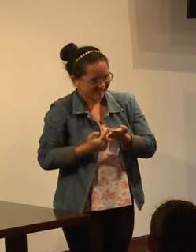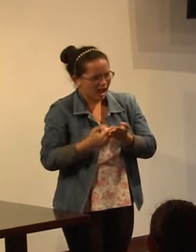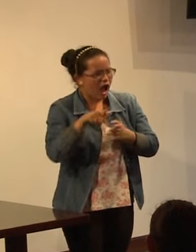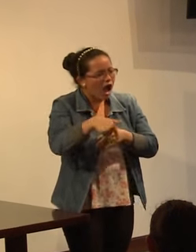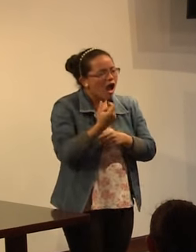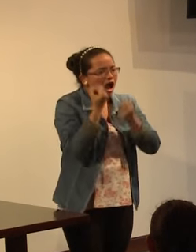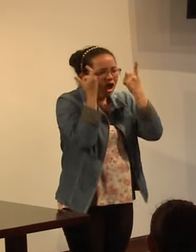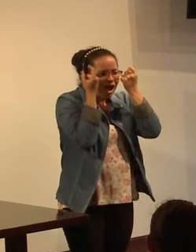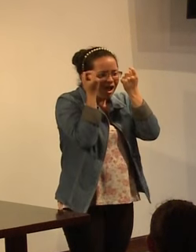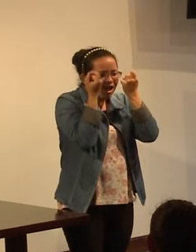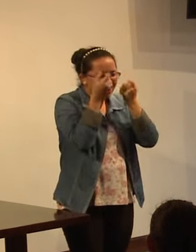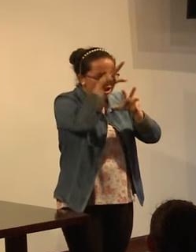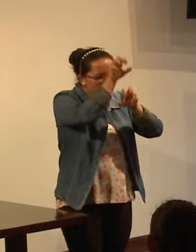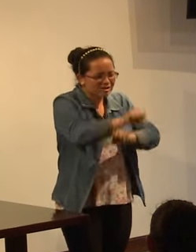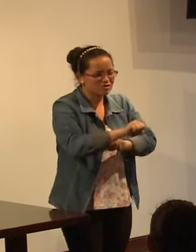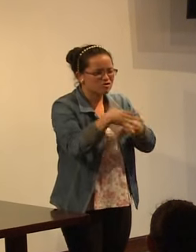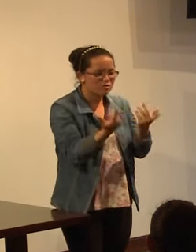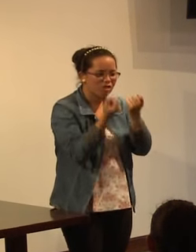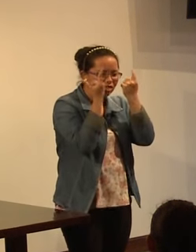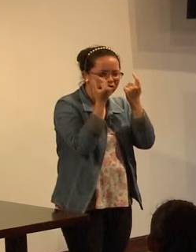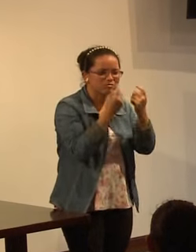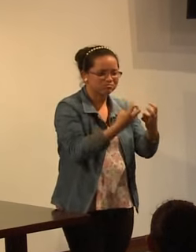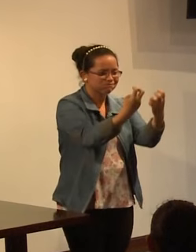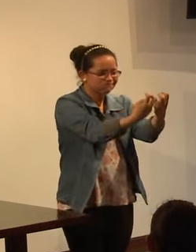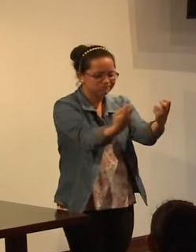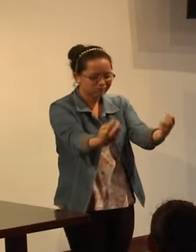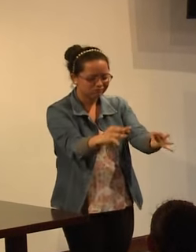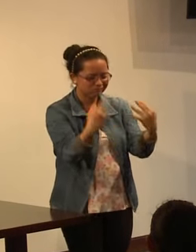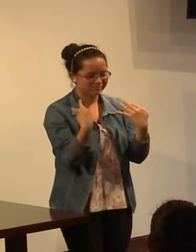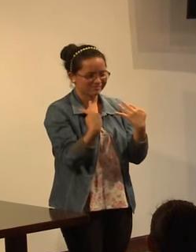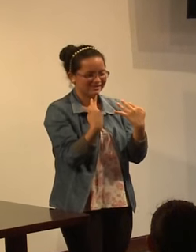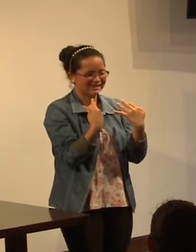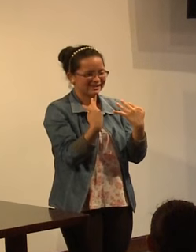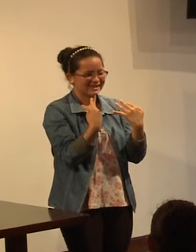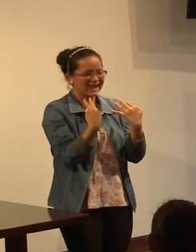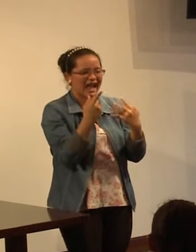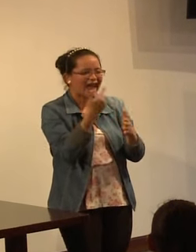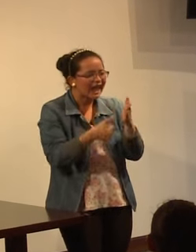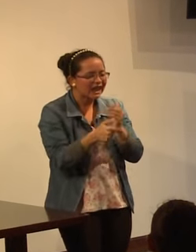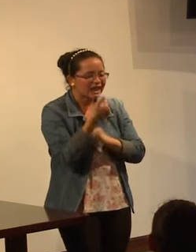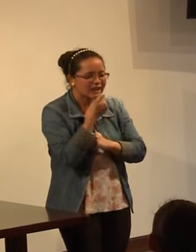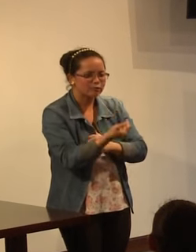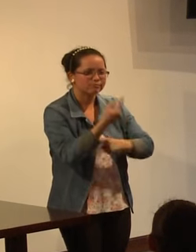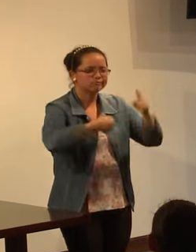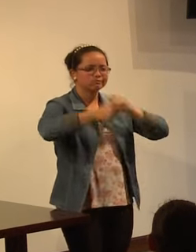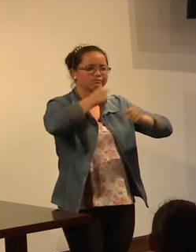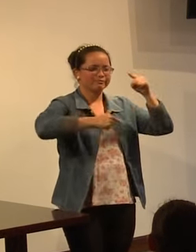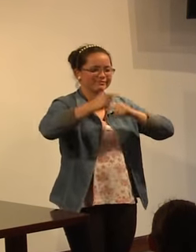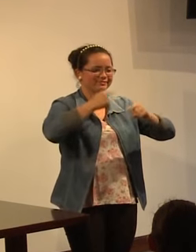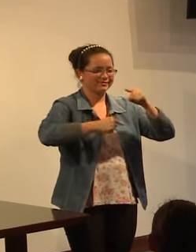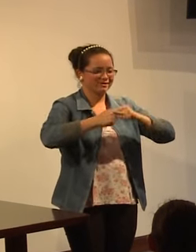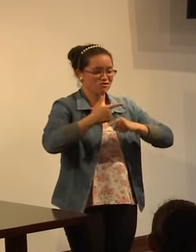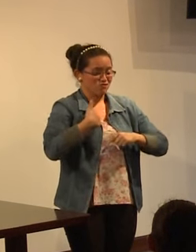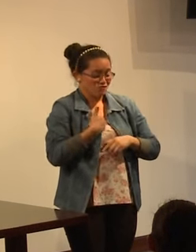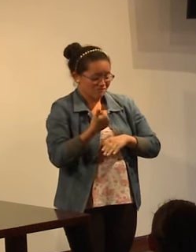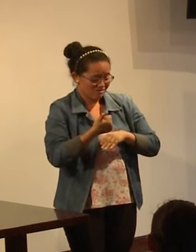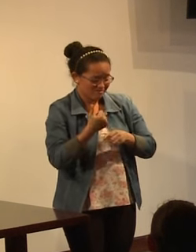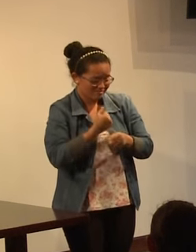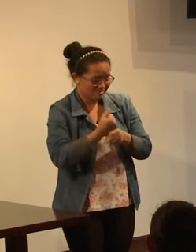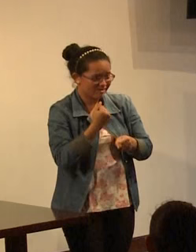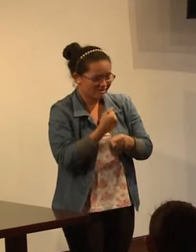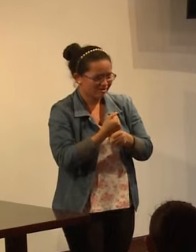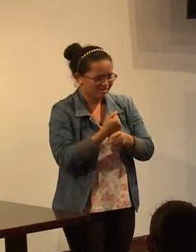la capacidad para hacerlas, pero si estoy desde allá viendo, pues entonces tendré que saber qué está diciendo, porque yo que trabajé